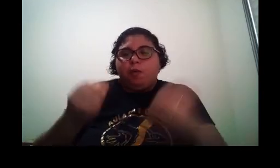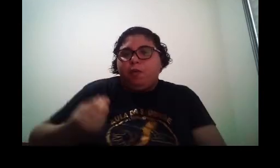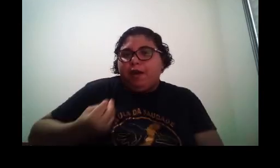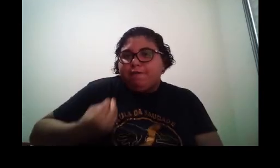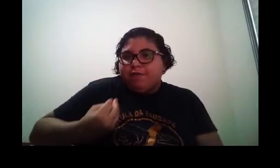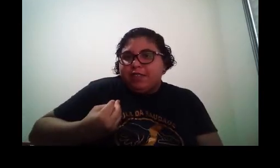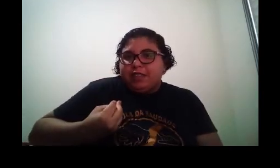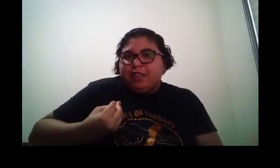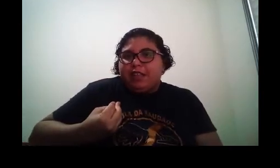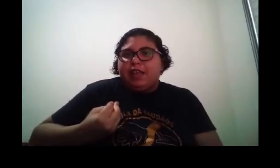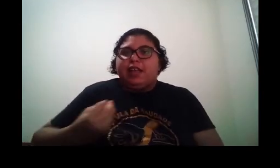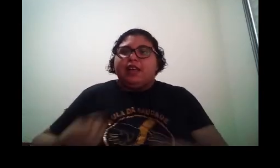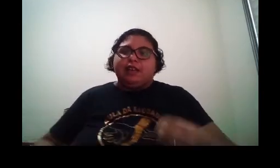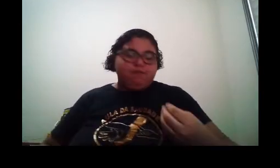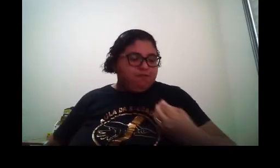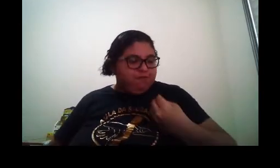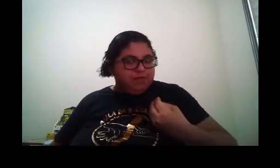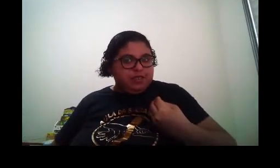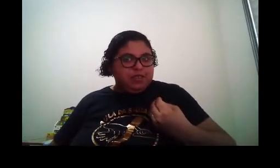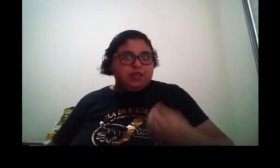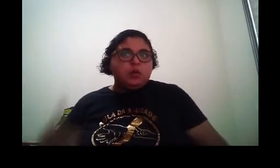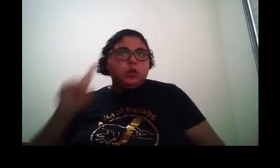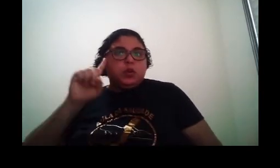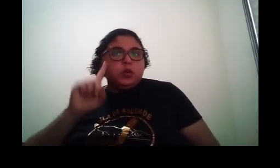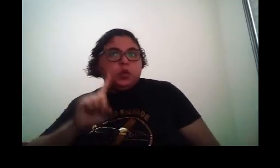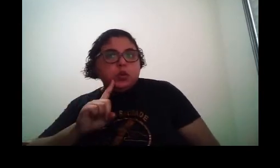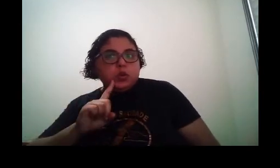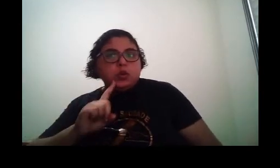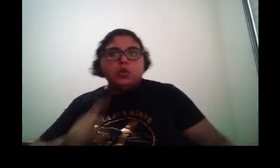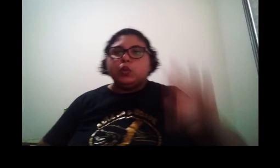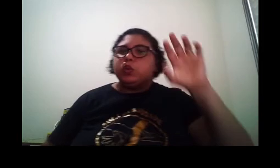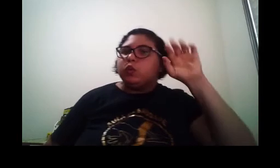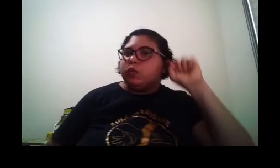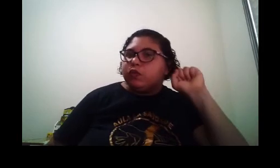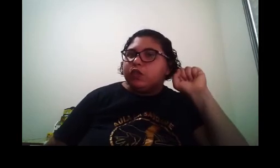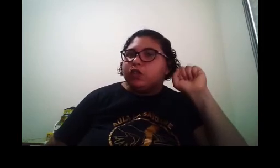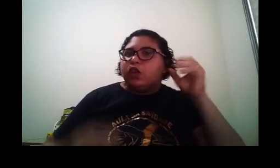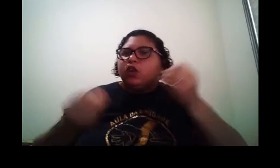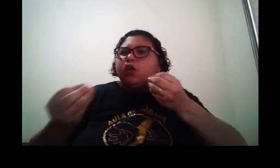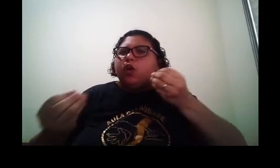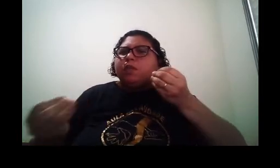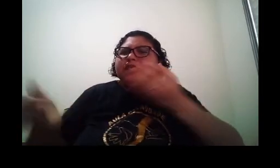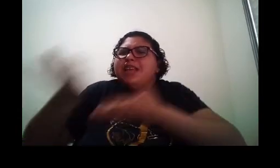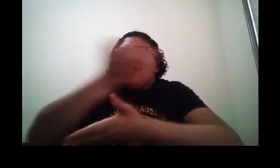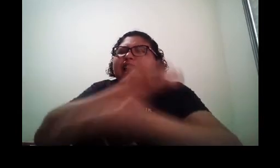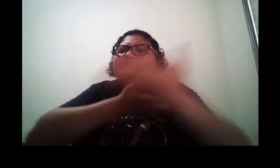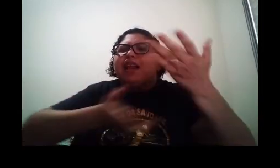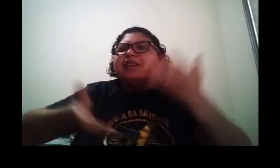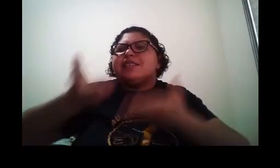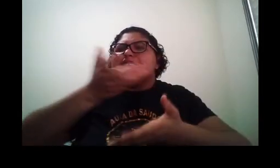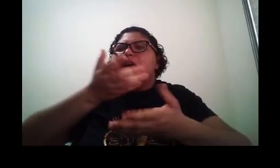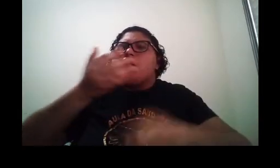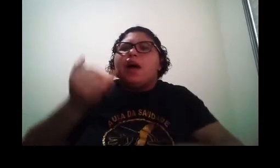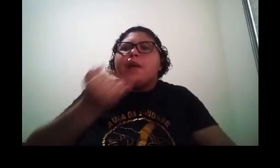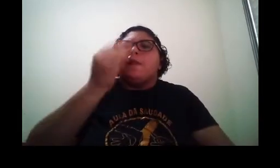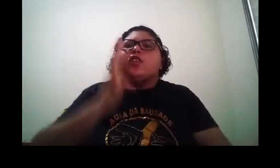Dois contextos diferentes, do surdo e do ouvinte. E qual que é essa relação? Por que a gente precisa